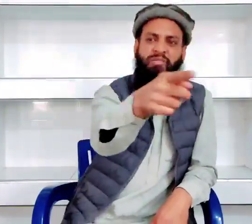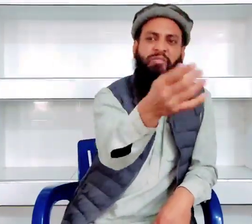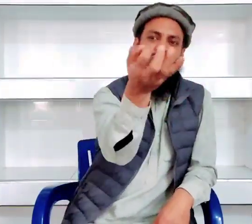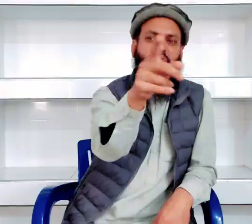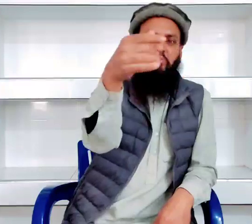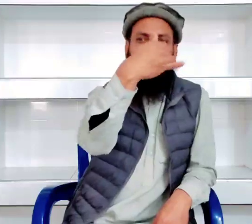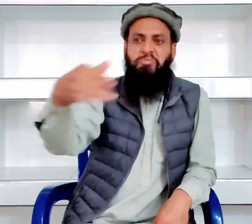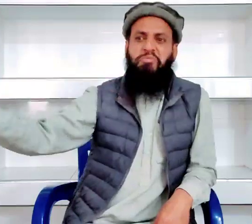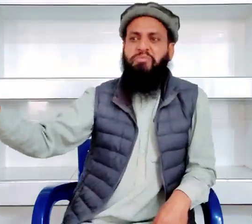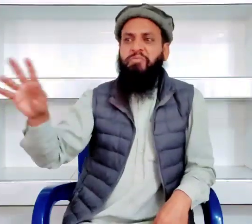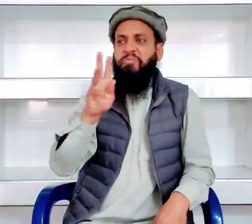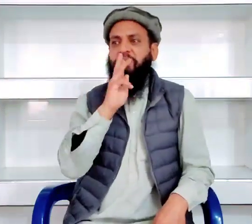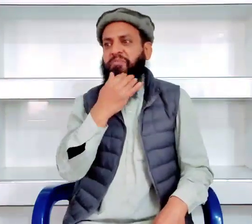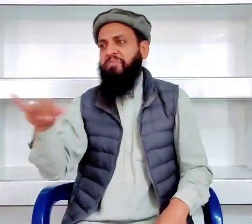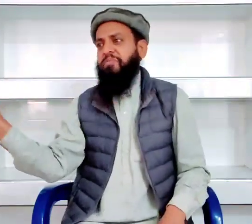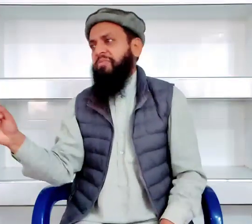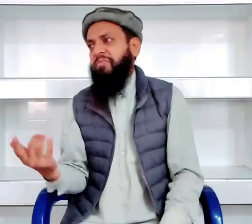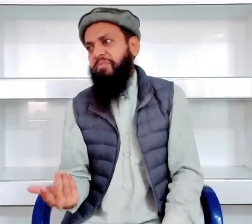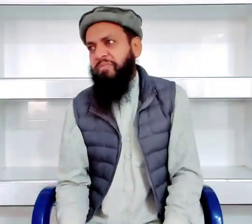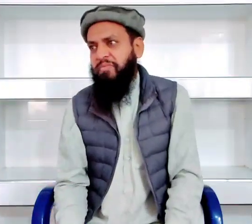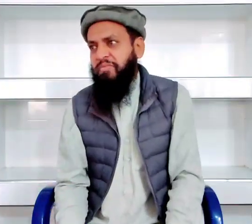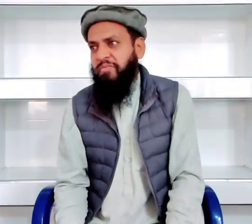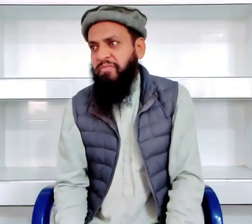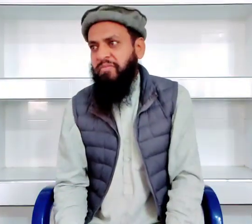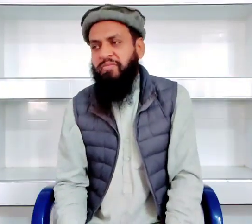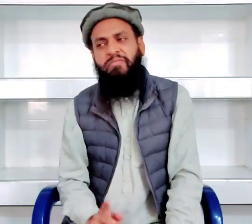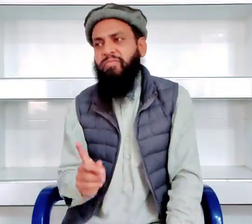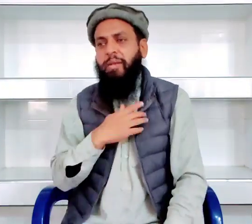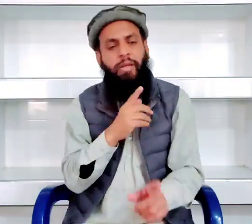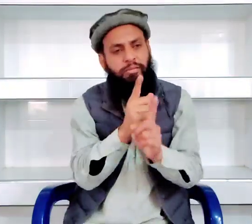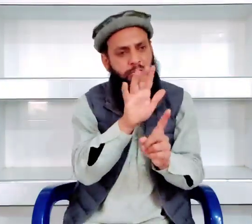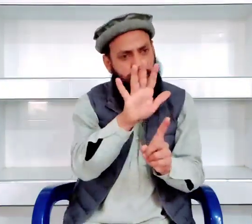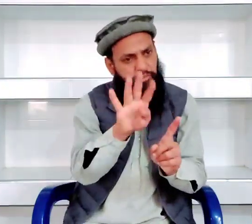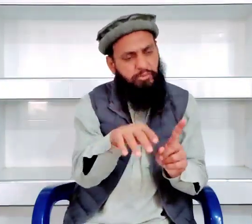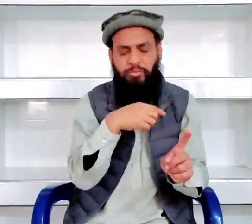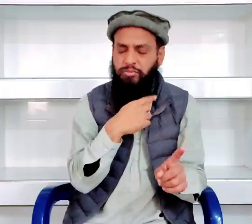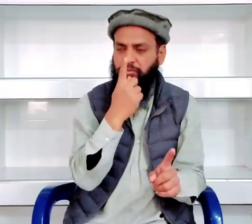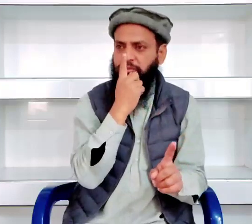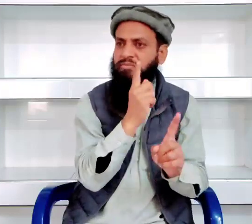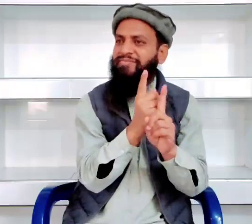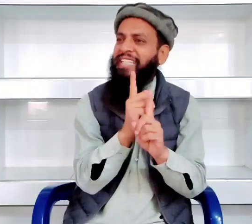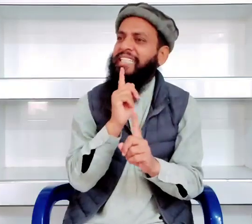اختلاف ہے اور ایسی حدیث پیش کر کے بعض علماء کرام نے حرام قرار دے دیا ہے اور دوسرے علماء نے جائز قرار دے دیا ہے وہ